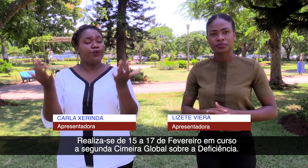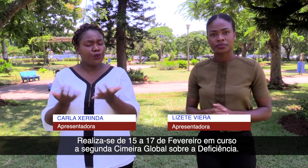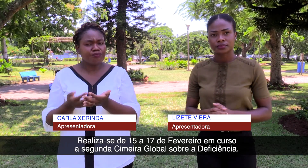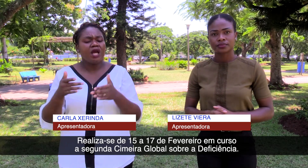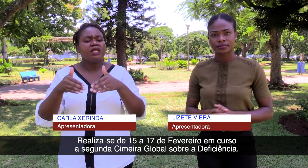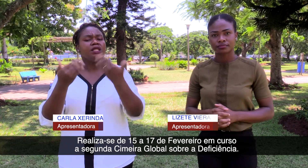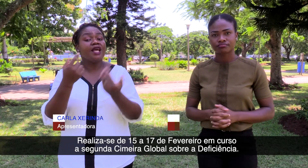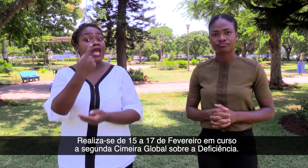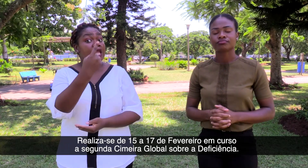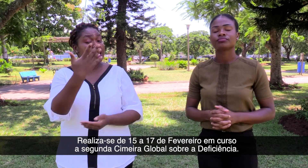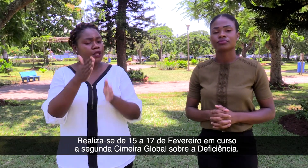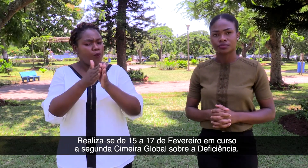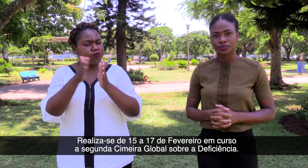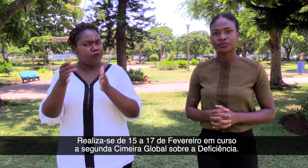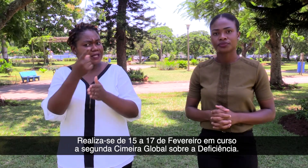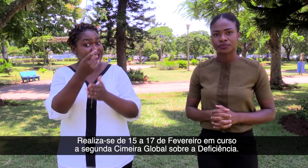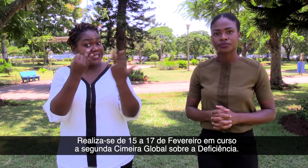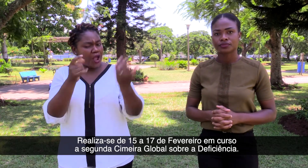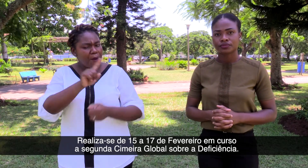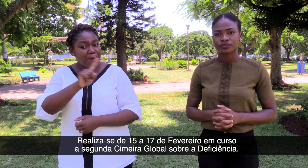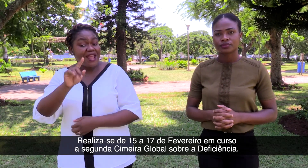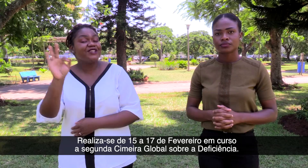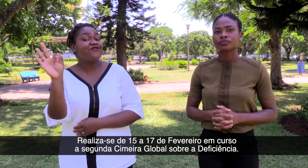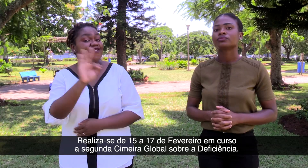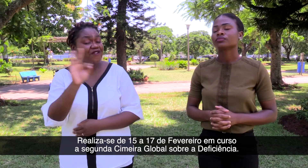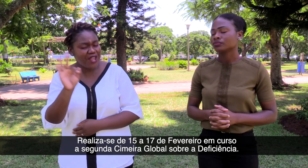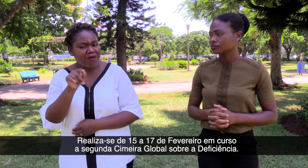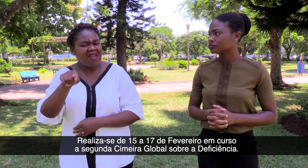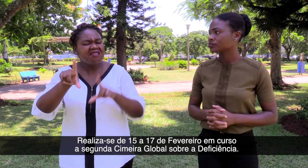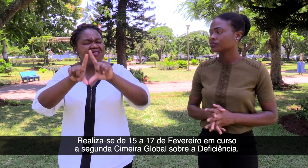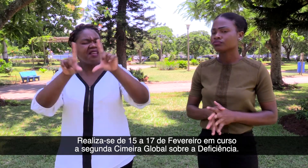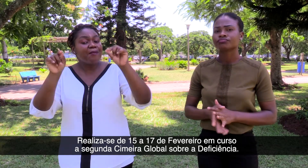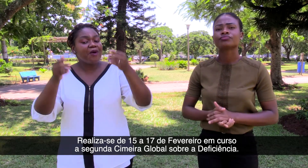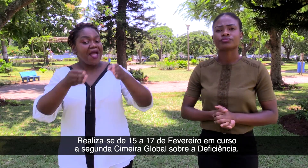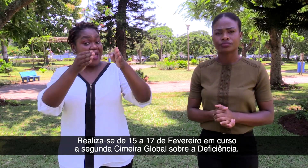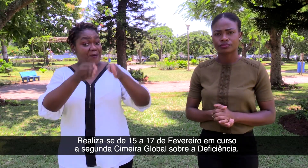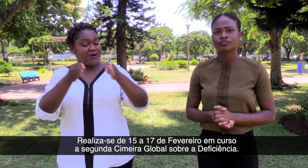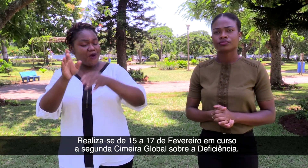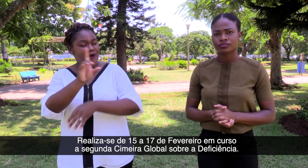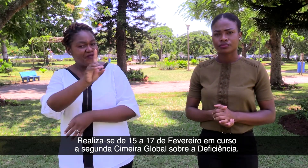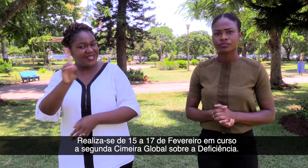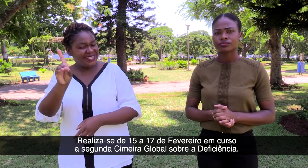Realiza-se de 15 a 17 de fevereiro em curso a segunda Cimeira Global sobre a Deficiência.